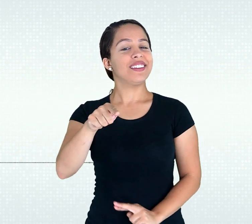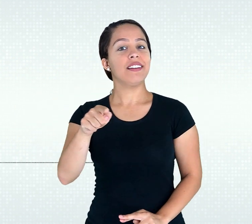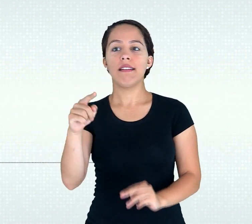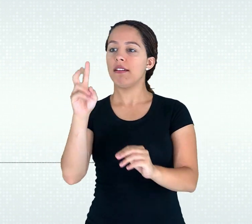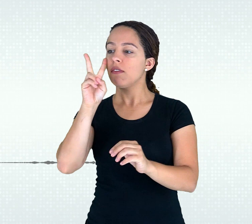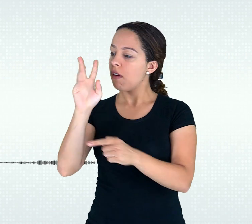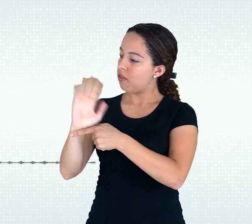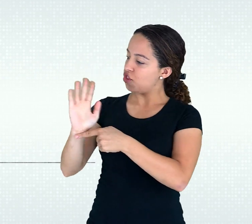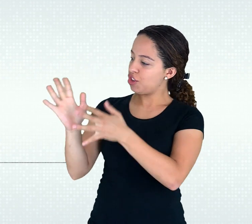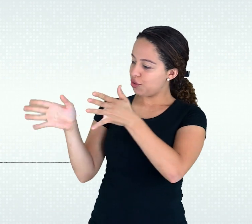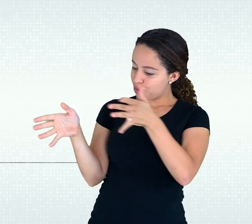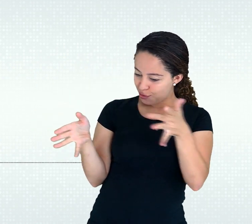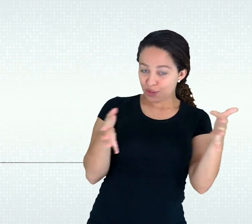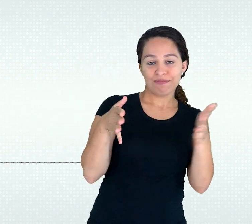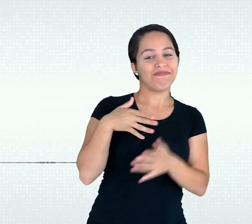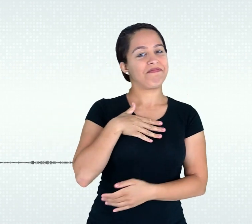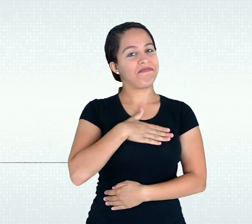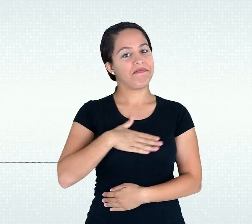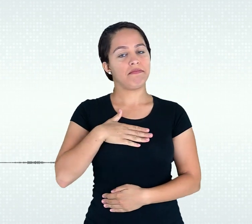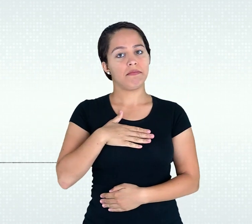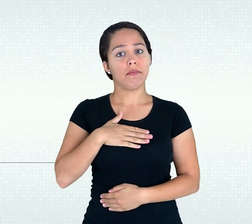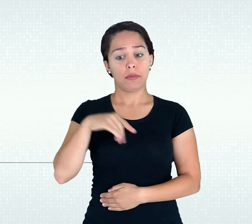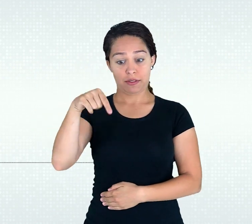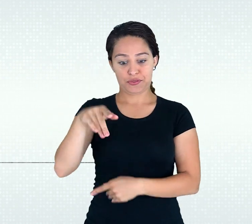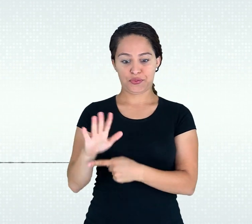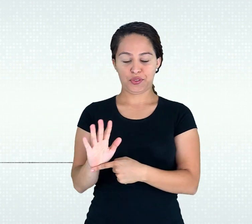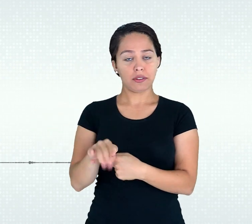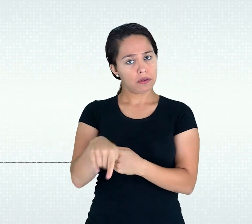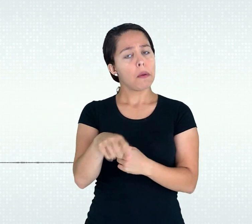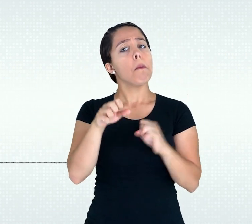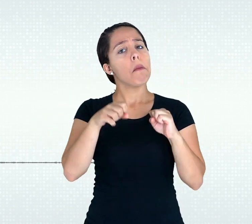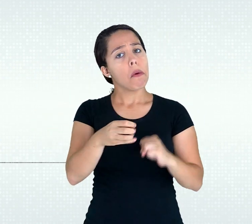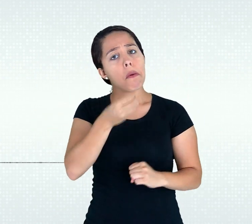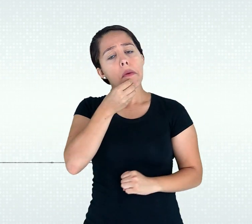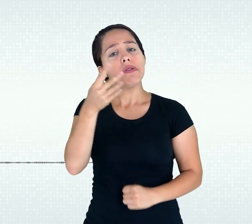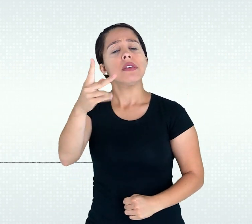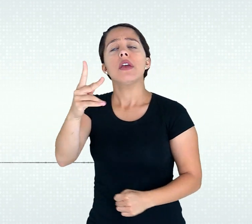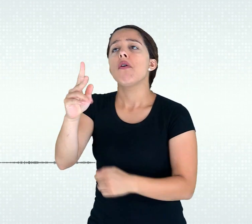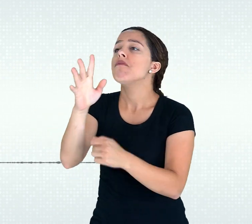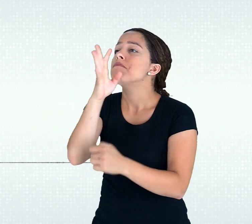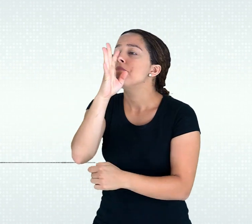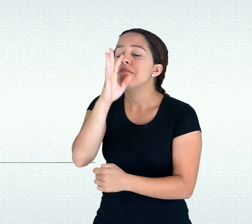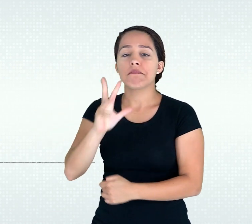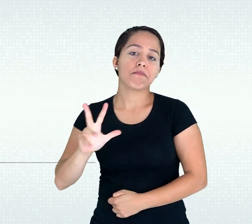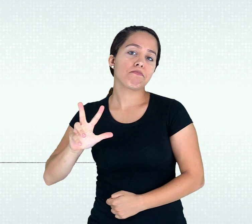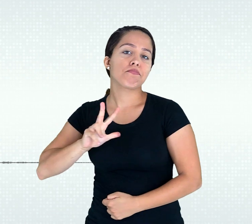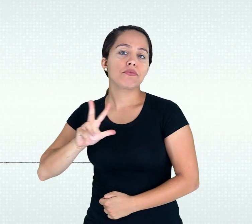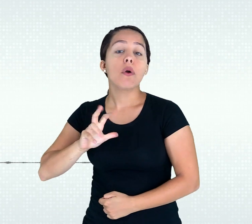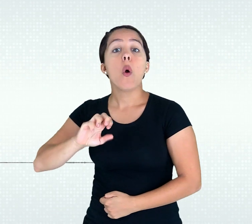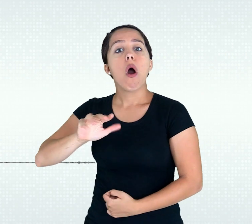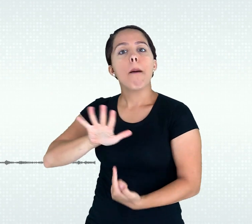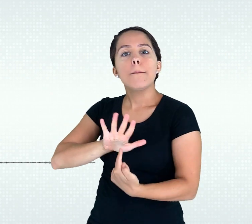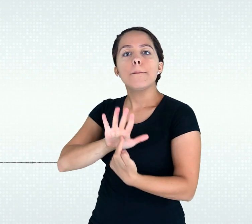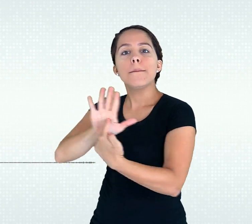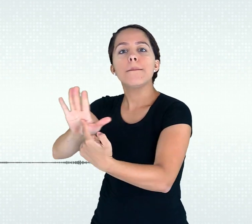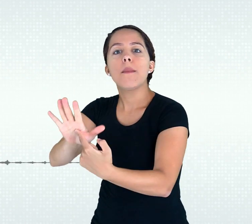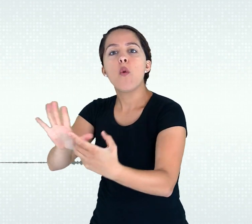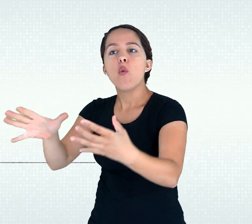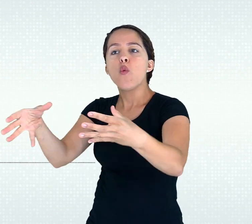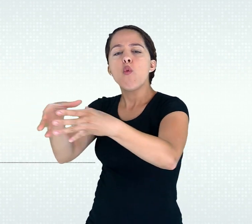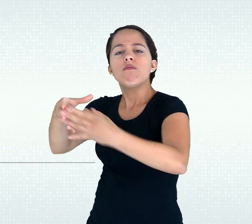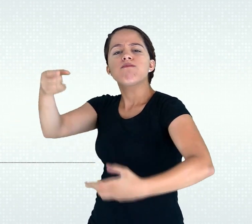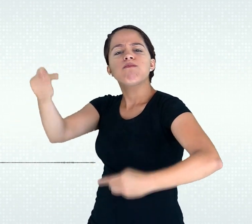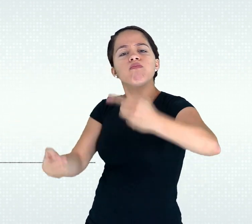esperamos que tenha gostado esse texto pode ser utilizado para uma leitura individual ou para nortear